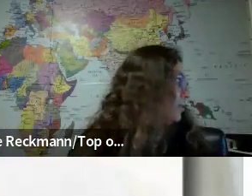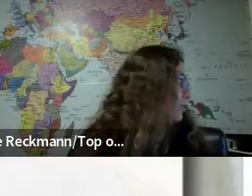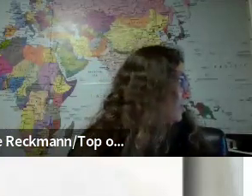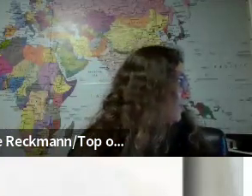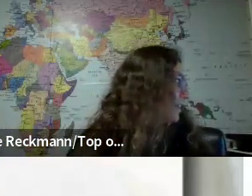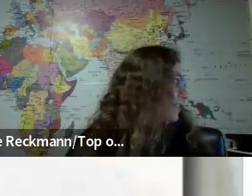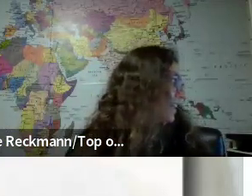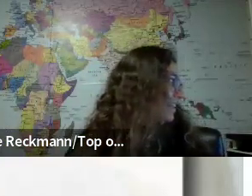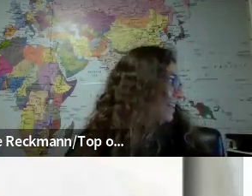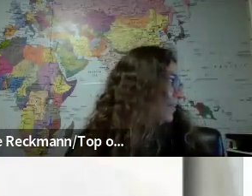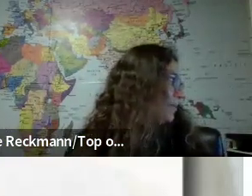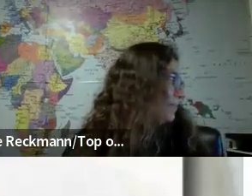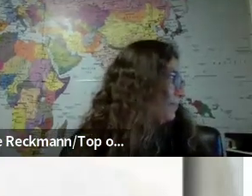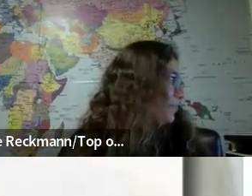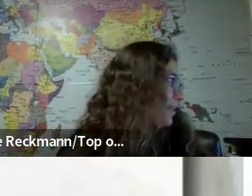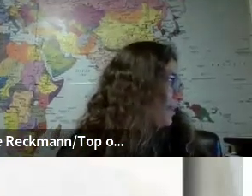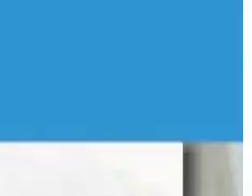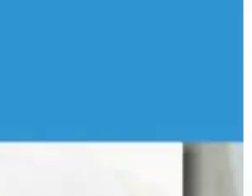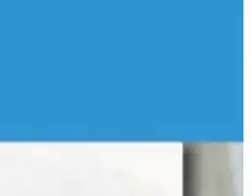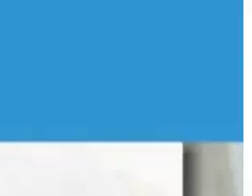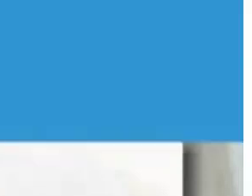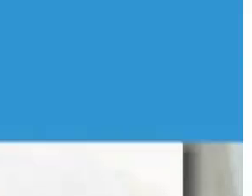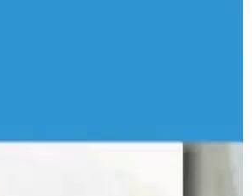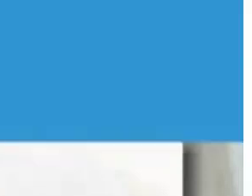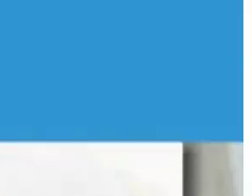la bruma y se nos olvida. Sí, dice Naomi. Sí, algunas Perfecto. yo.